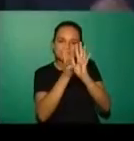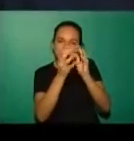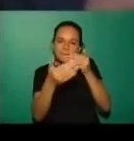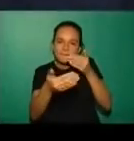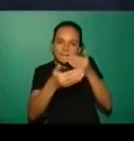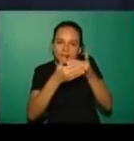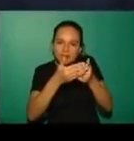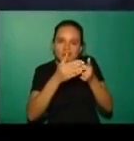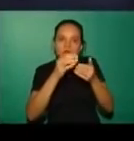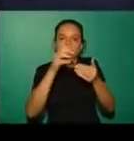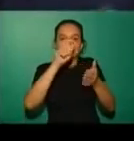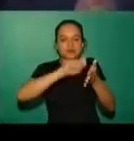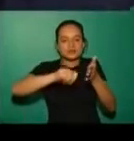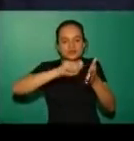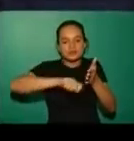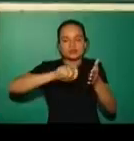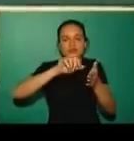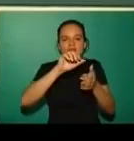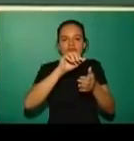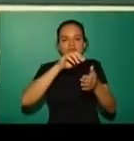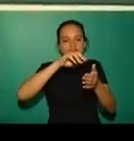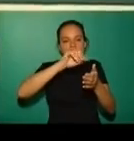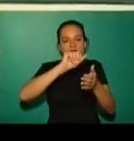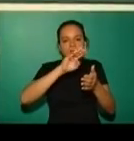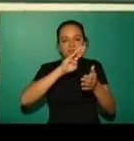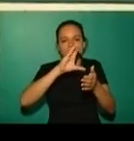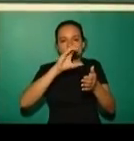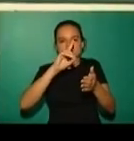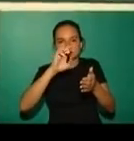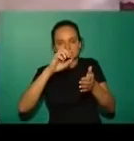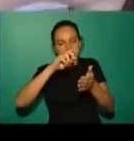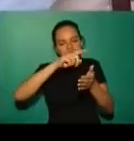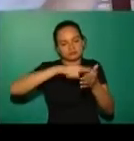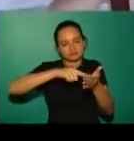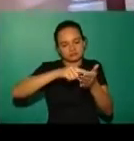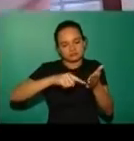visual, escrita alfabética,